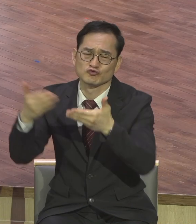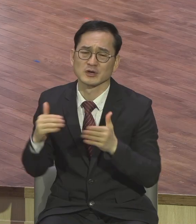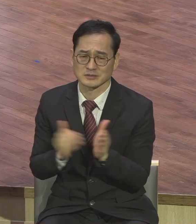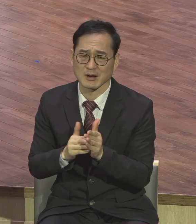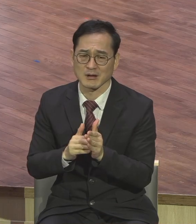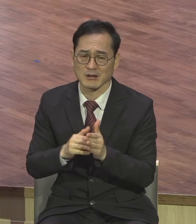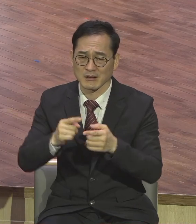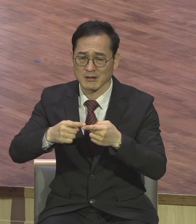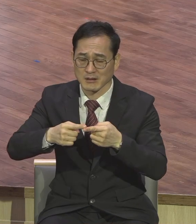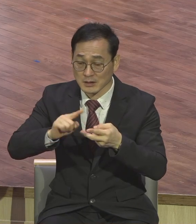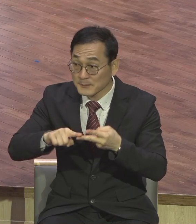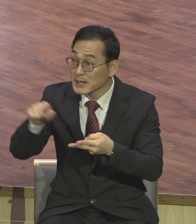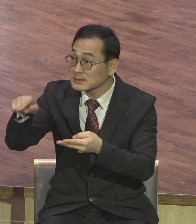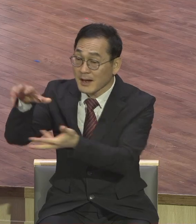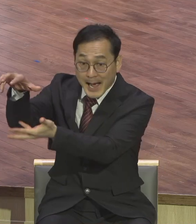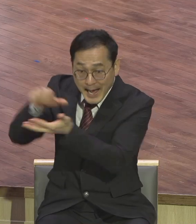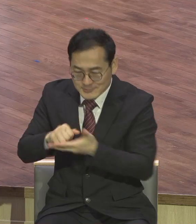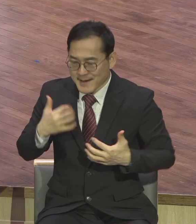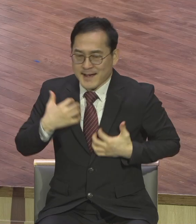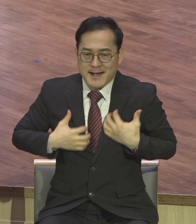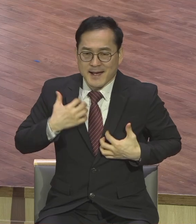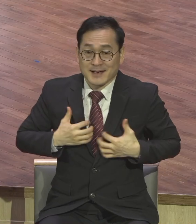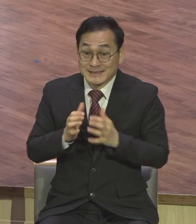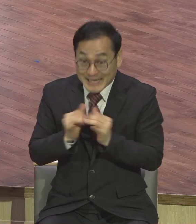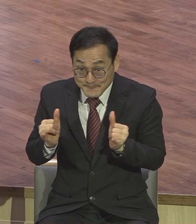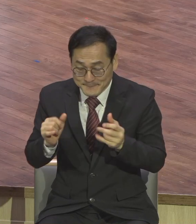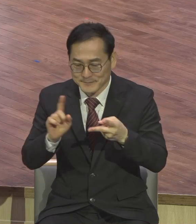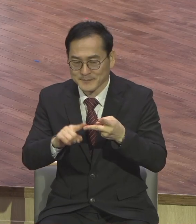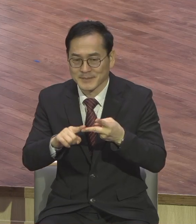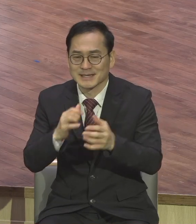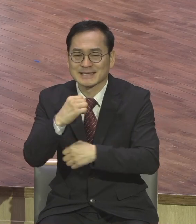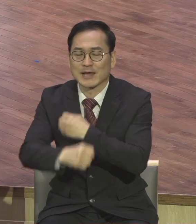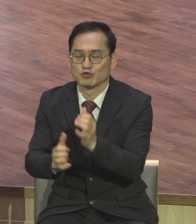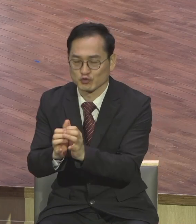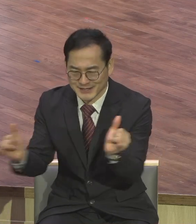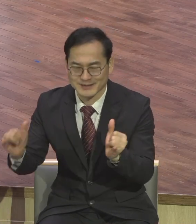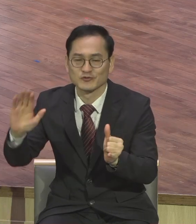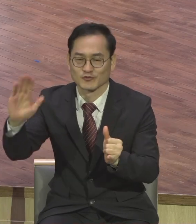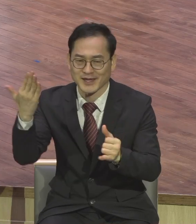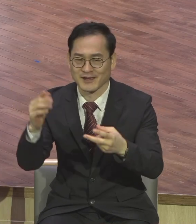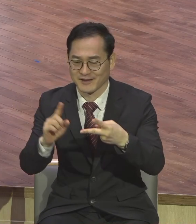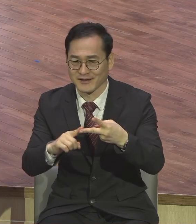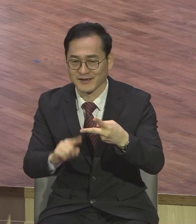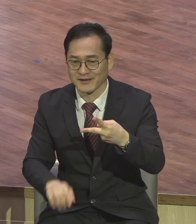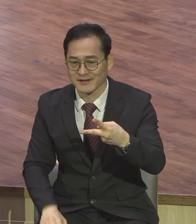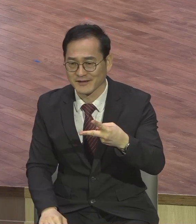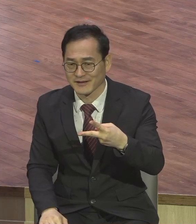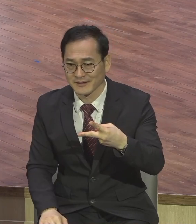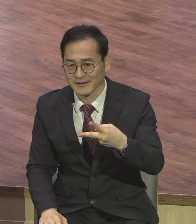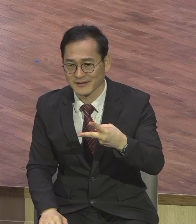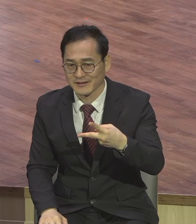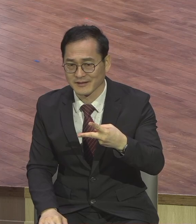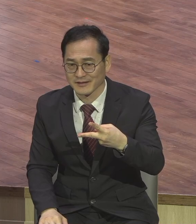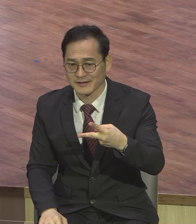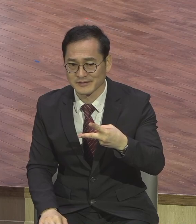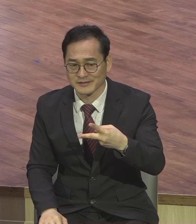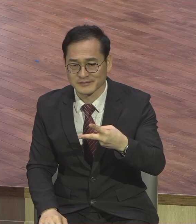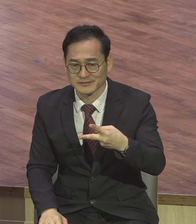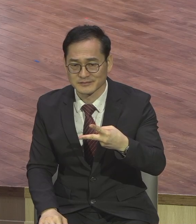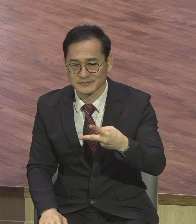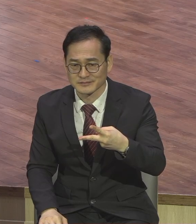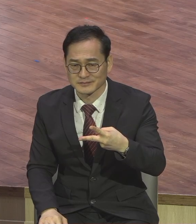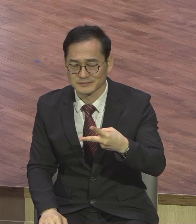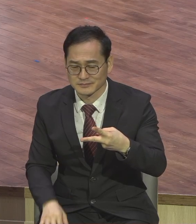참 자유인입니다. 참 자유인이에요. 참 자유인은 누가 무슨 욕을 했다, 비방을